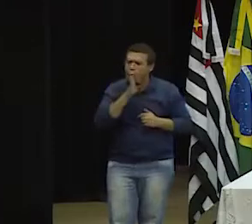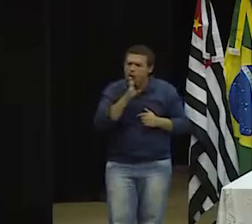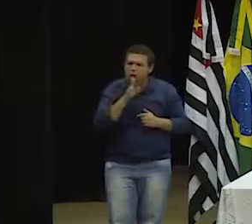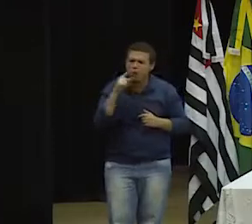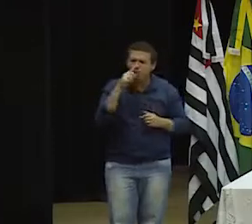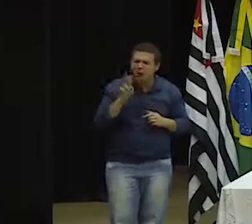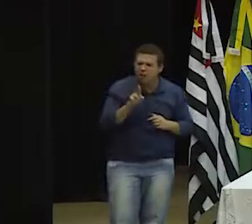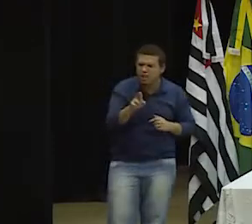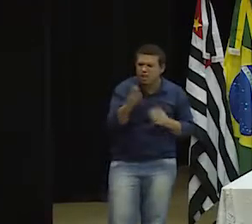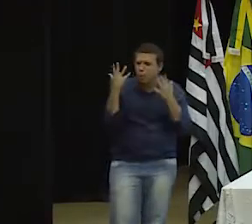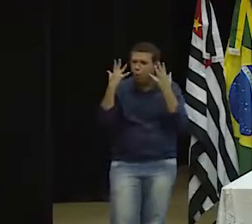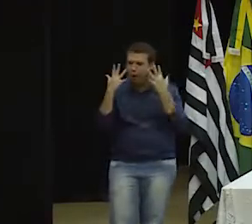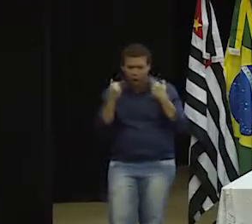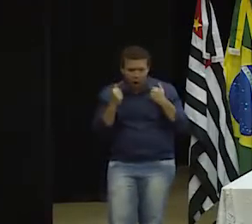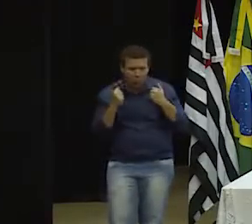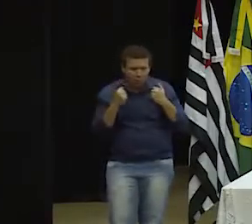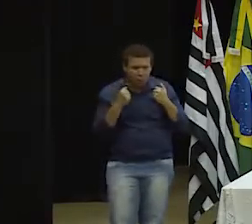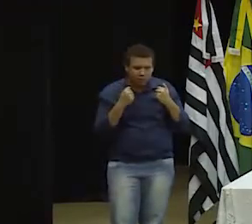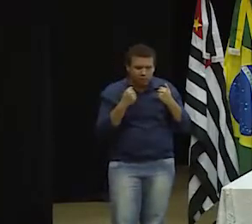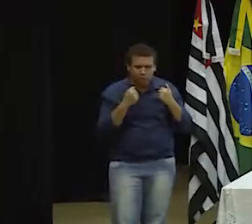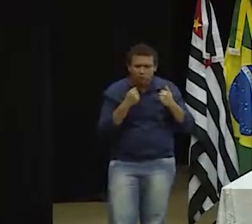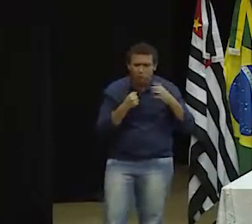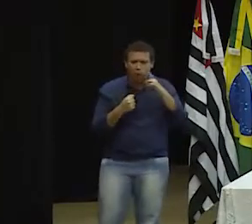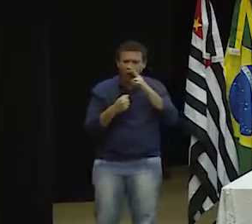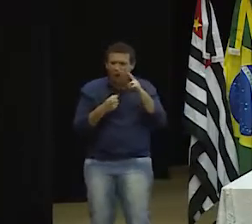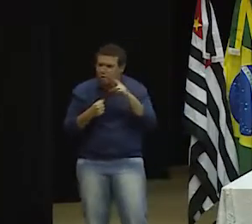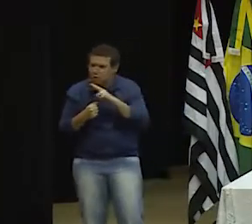Sobre a história do leão e do ratinho. Vocês conhecem?